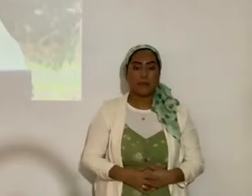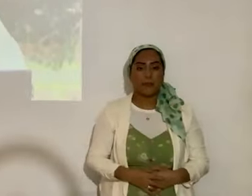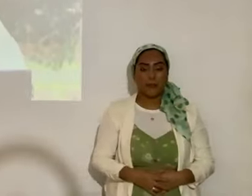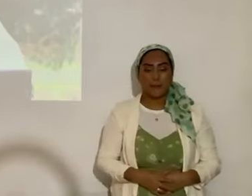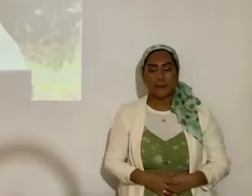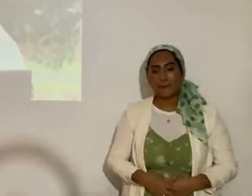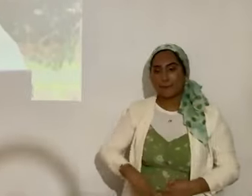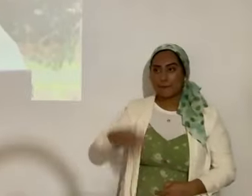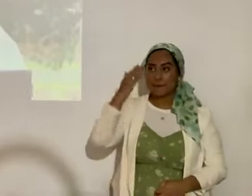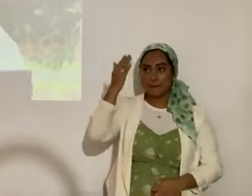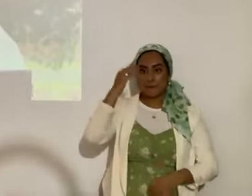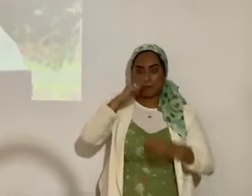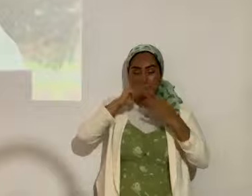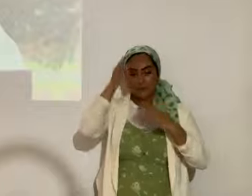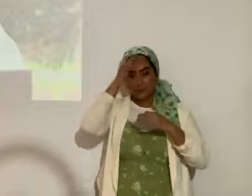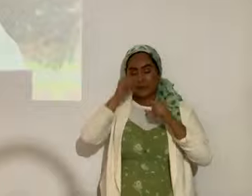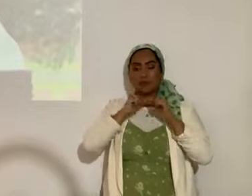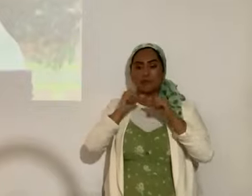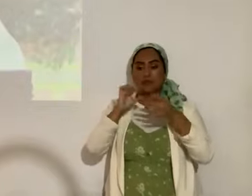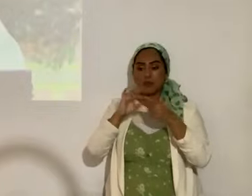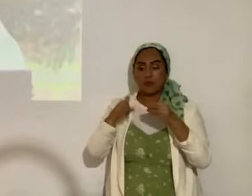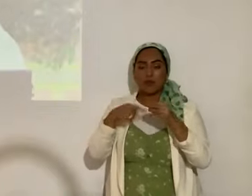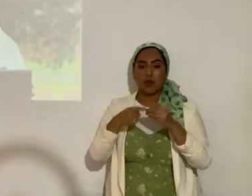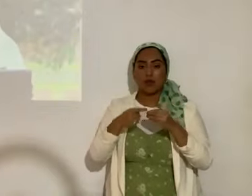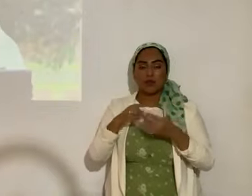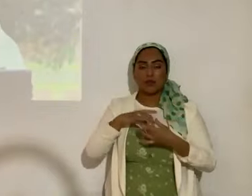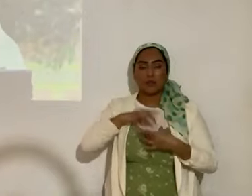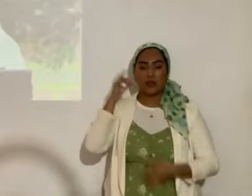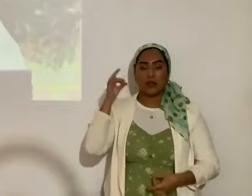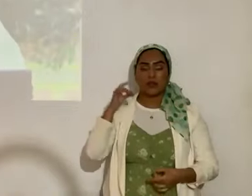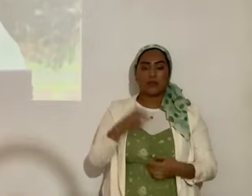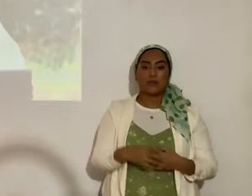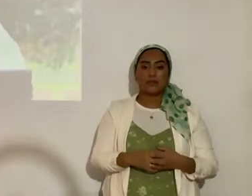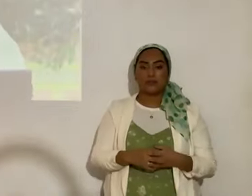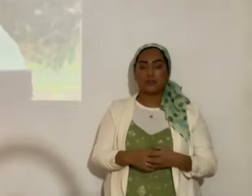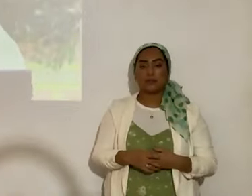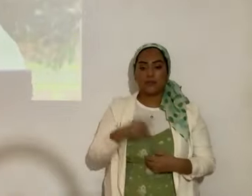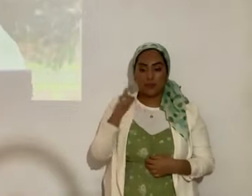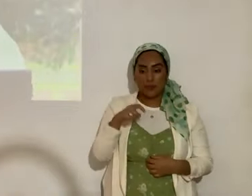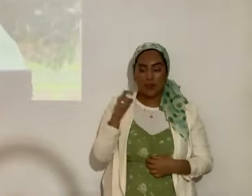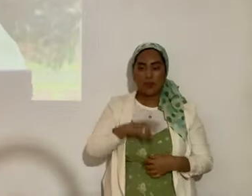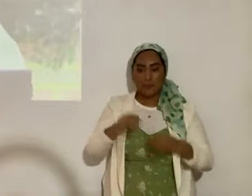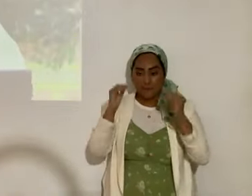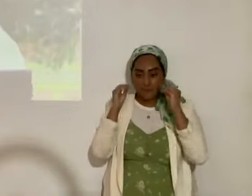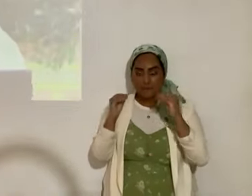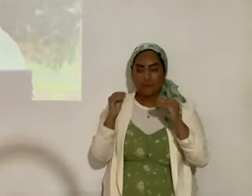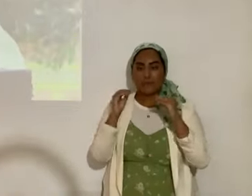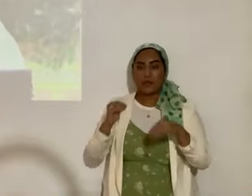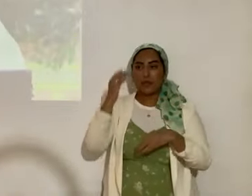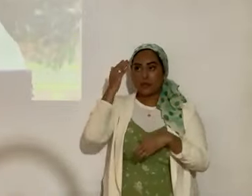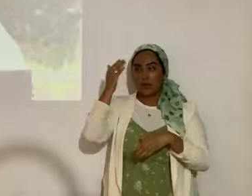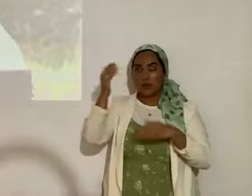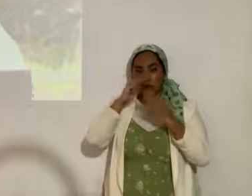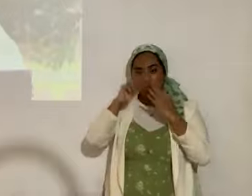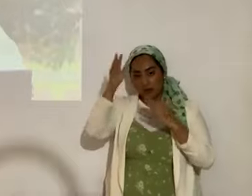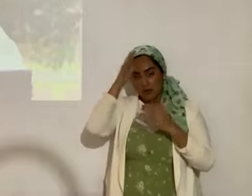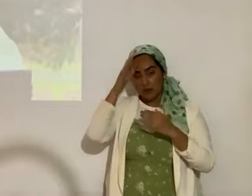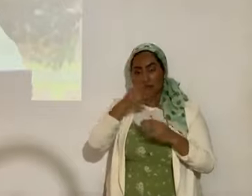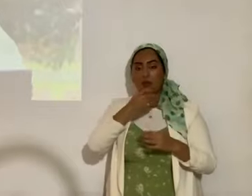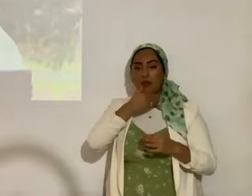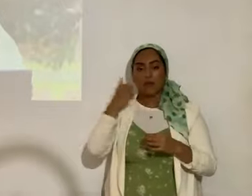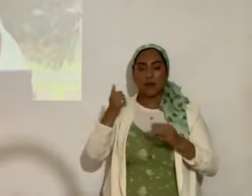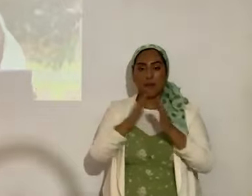a repetir el Eterno siempre hablará la conciencia la conciencia hermanos debe ser educada por el creador y el mejor